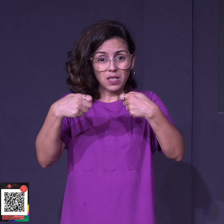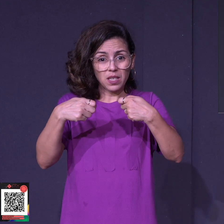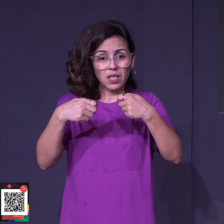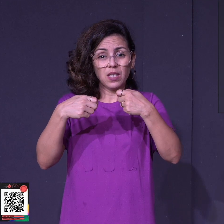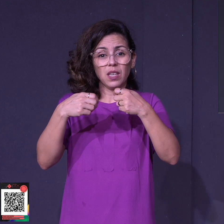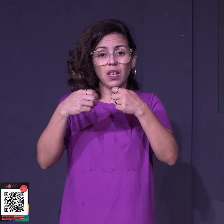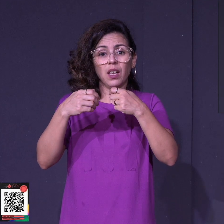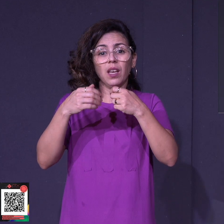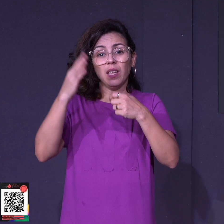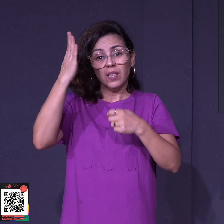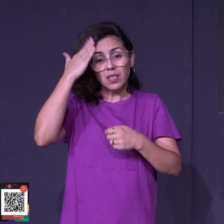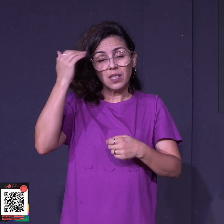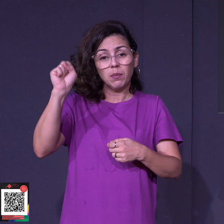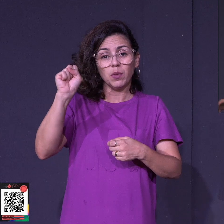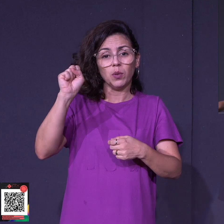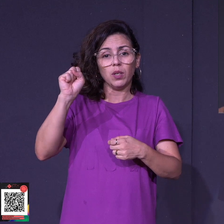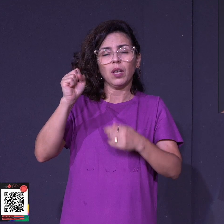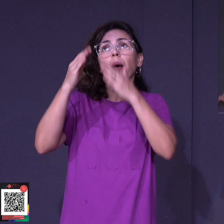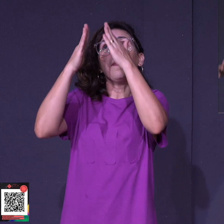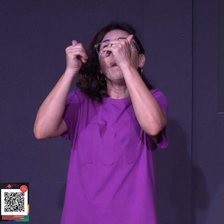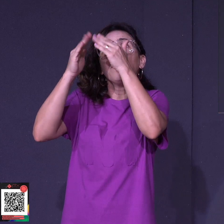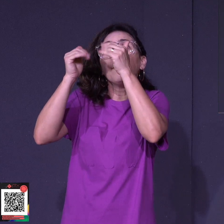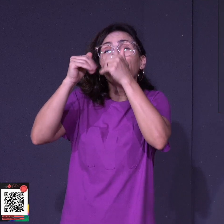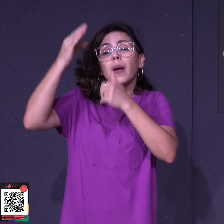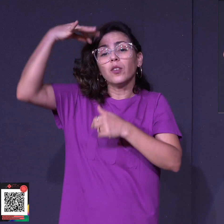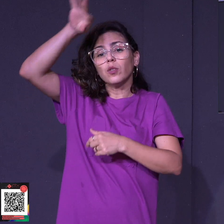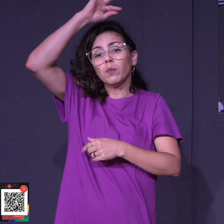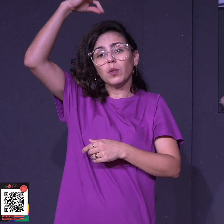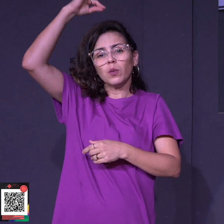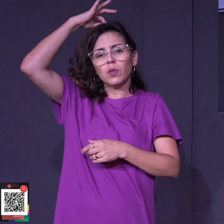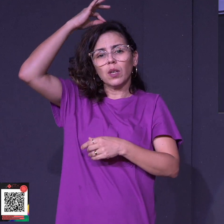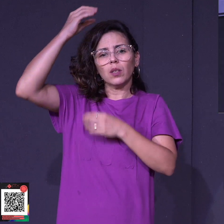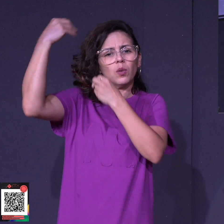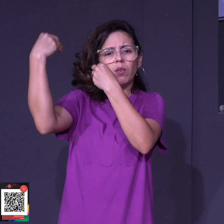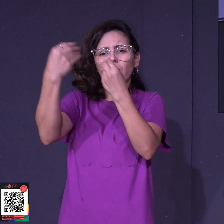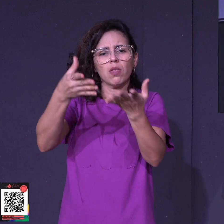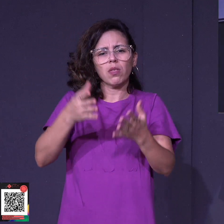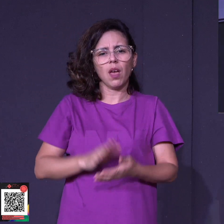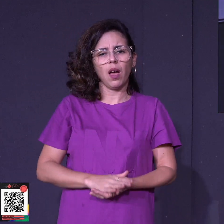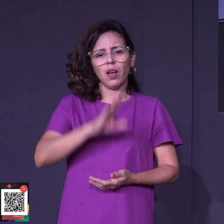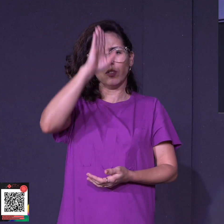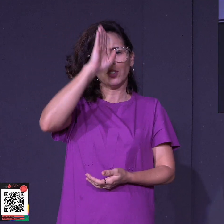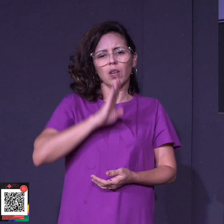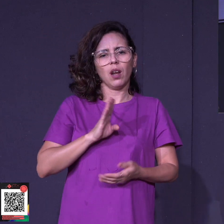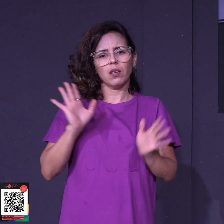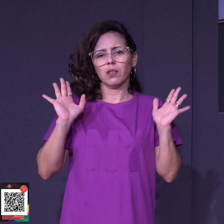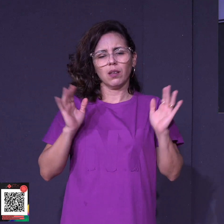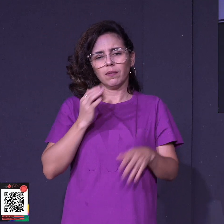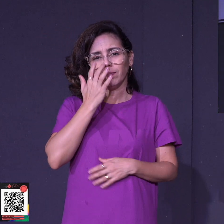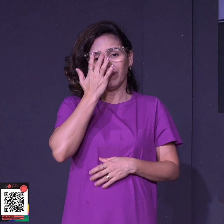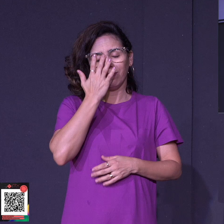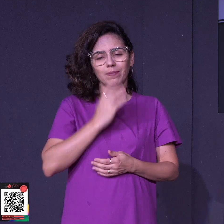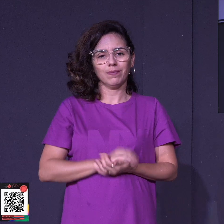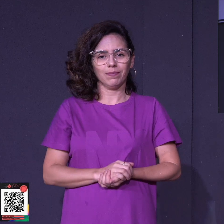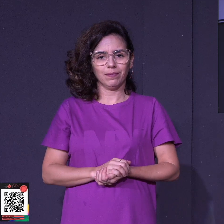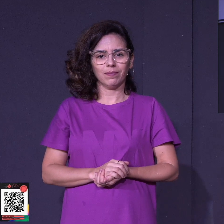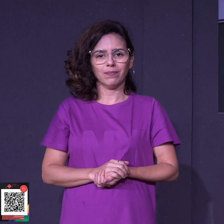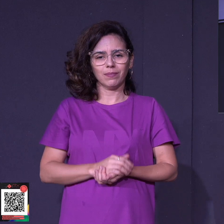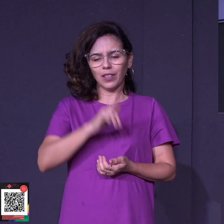querido. Quer um exercício maravilhoso? Provérbios, 31 capítulos. Leia um capítulo por dia.